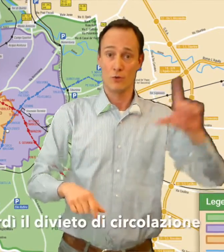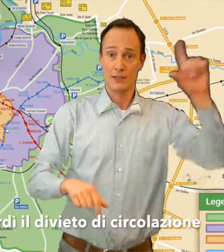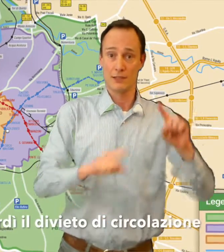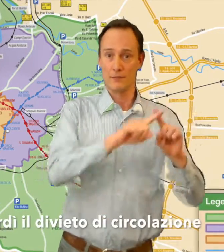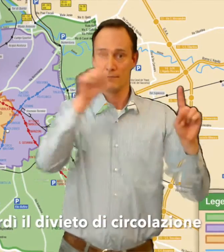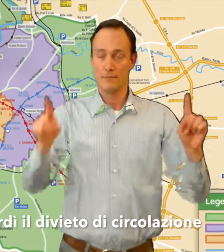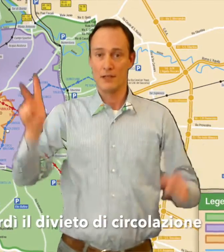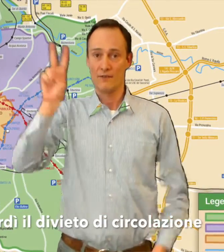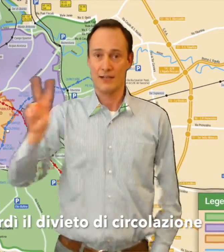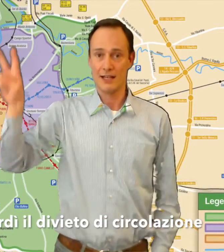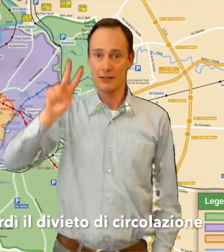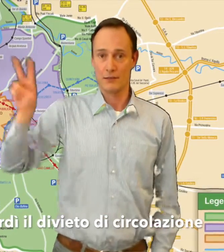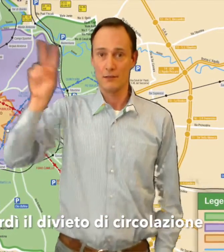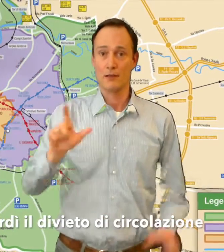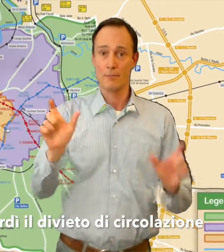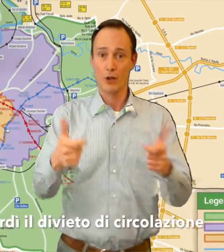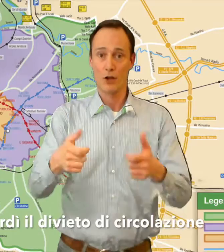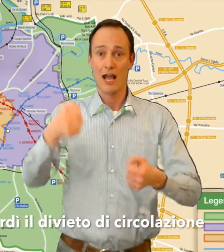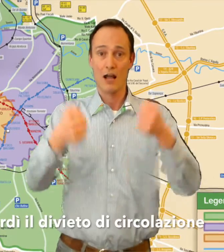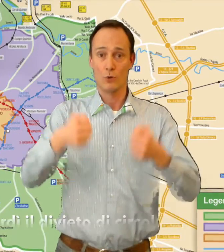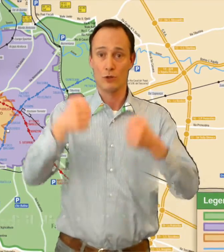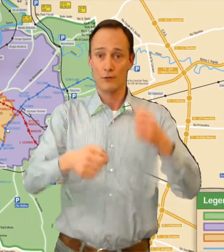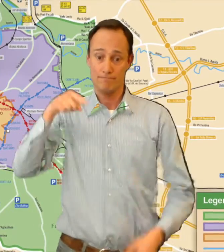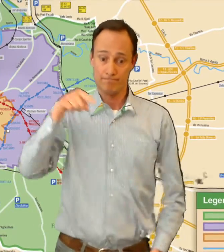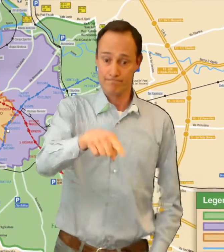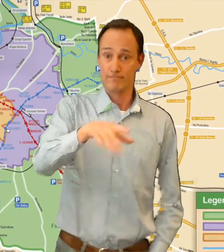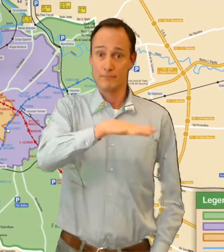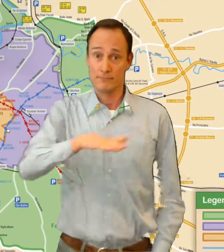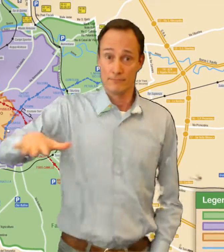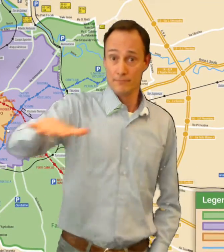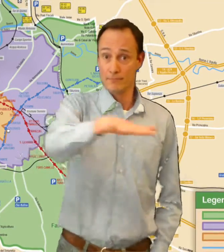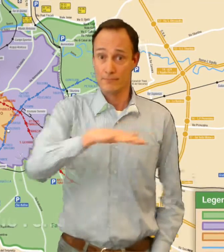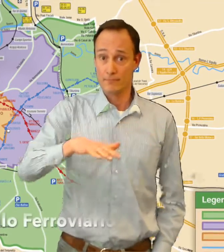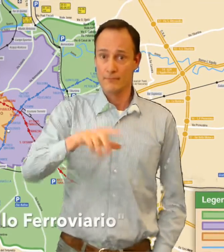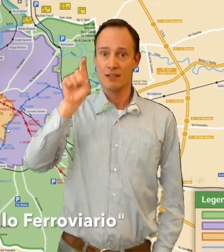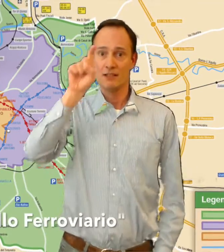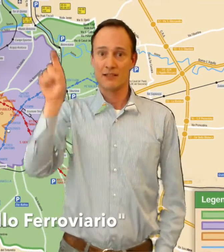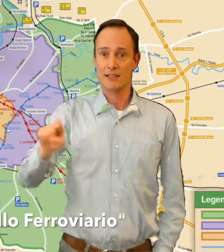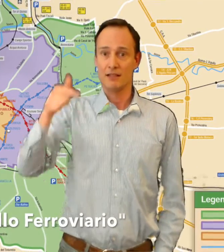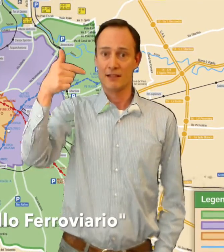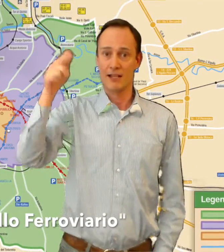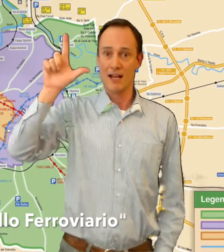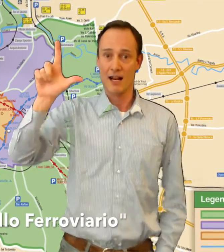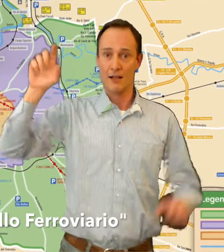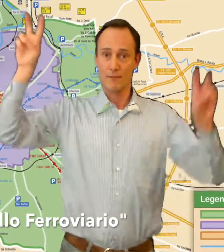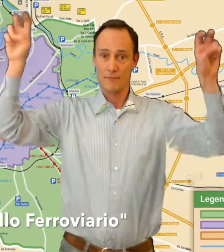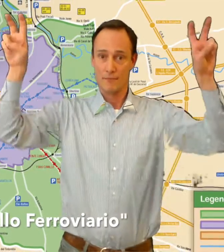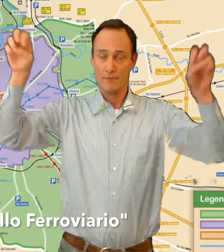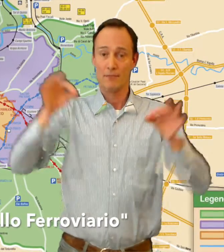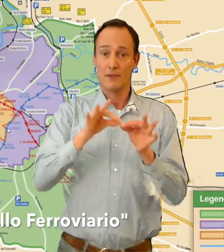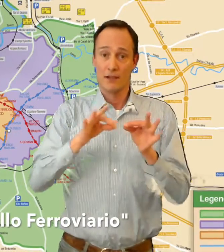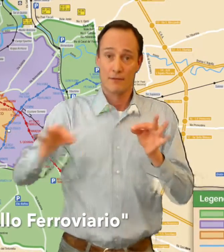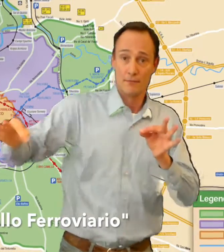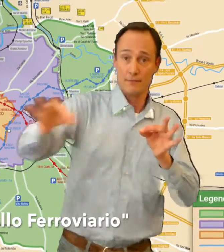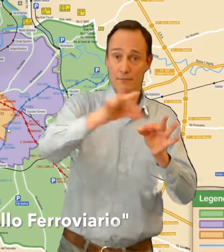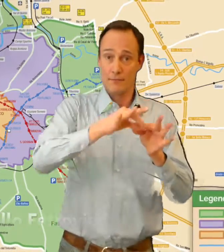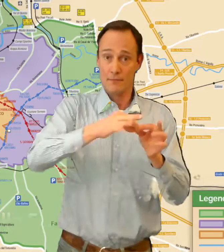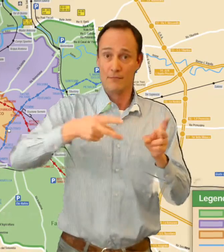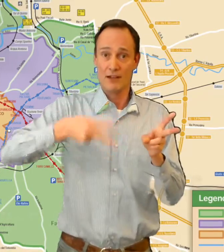le auto a benzina euro 1 diesel euro 2 i ciclomotori e motoveicoli euro 1 a due tre e quattro ruote con